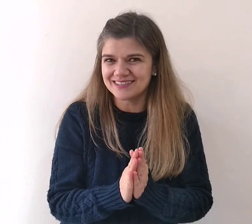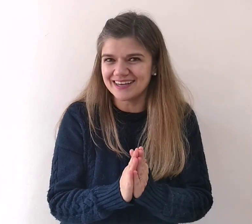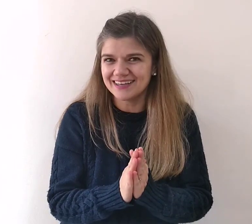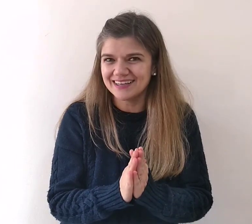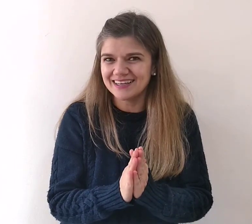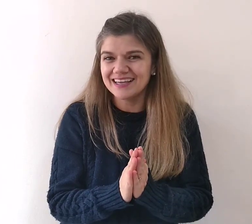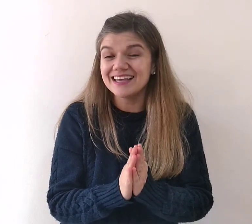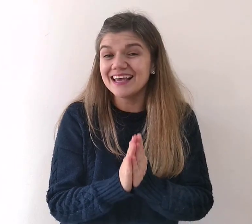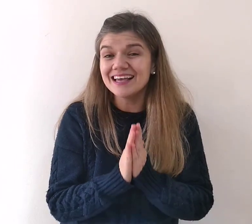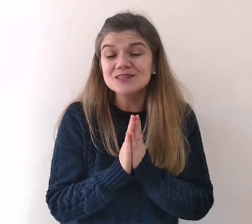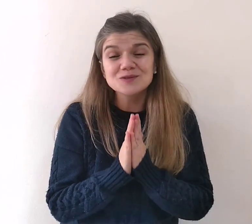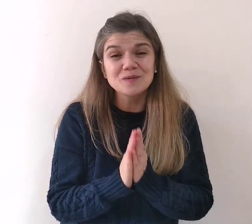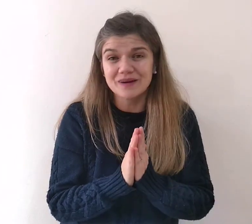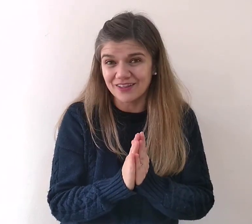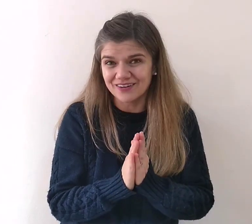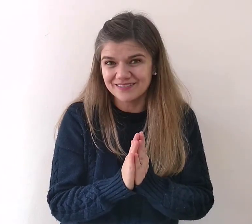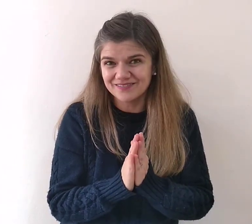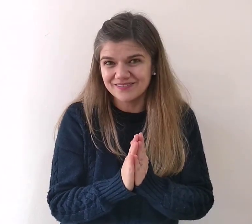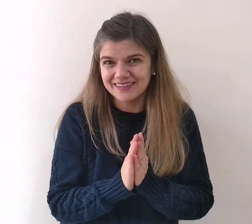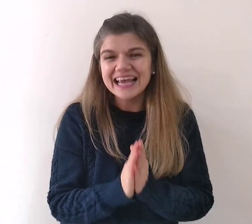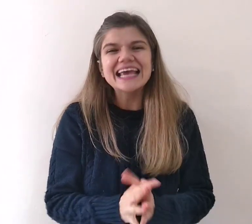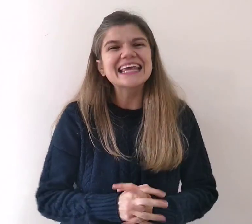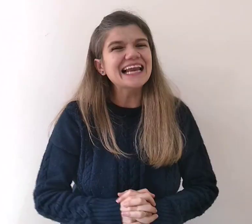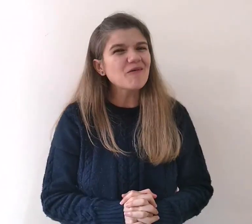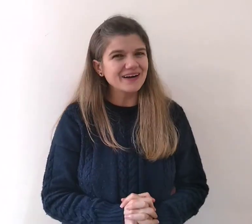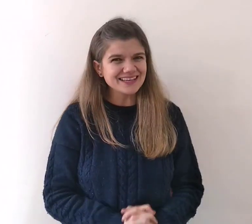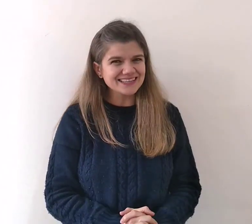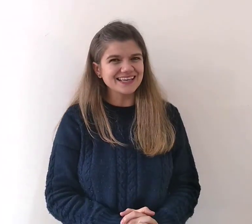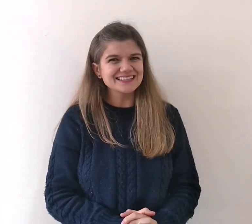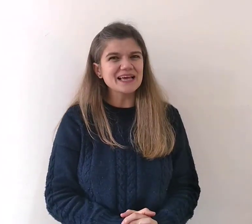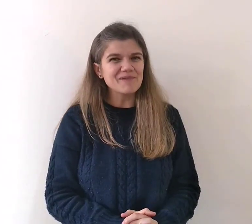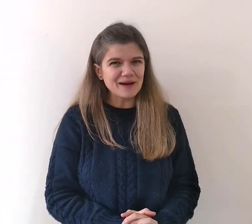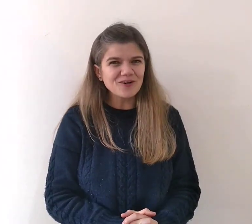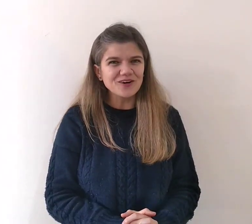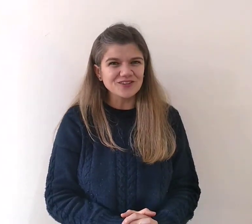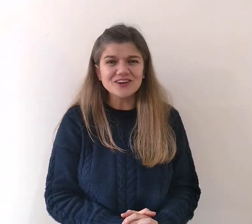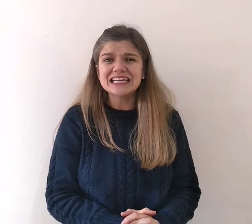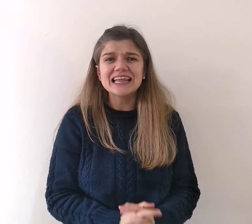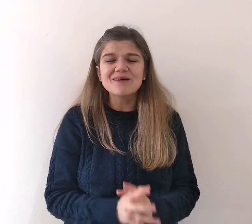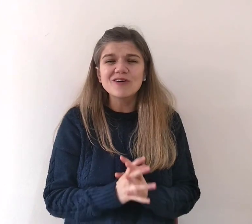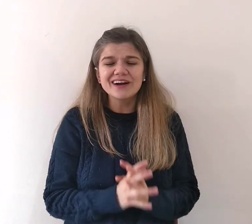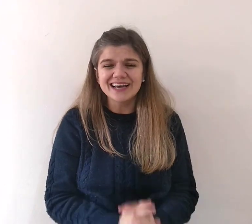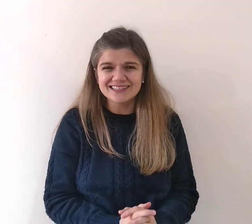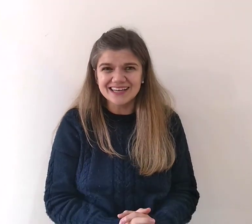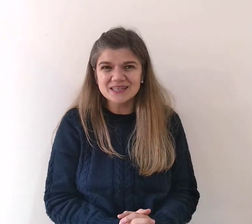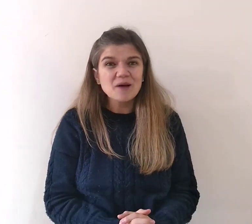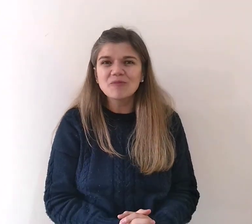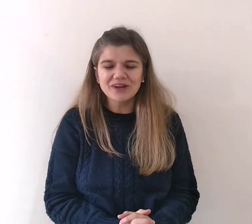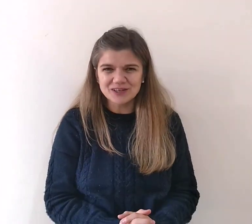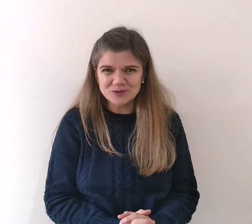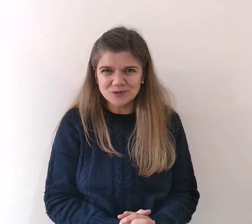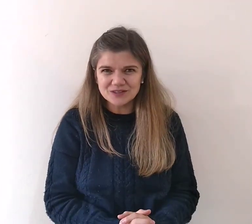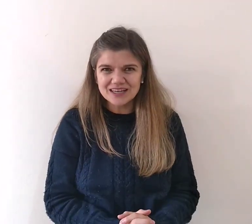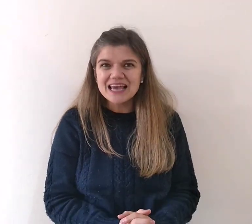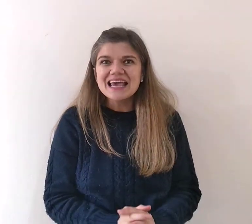justicia, en su perdón. ¿Qué les parece si hablamos con Dios y le damos gracias por Jesús